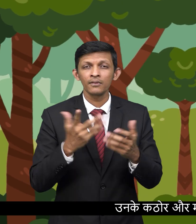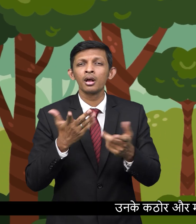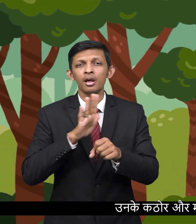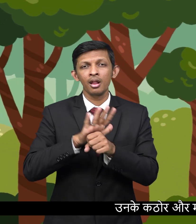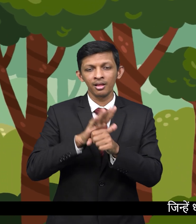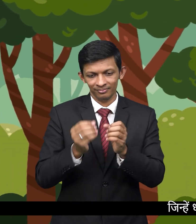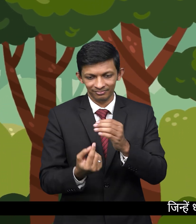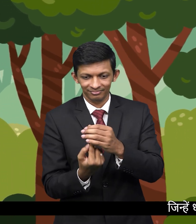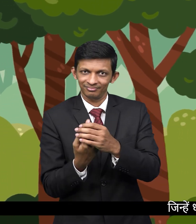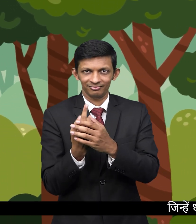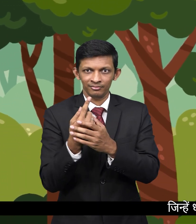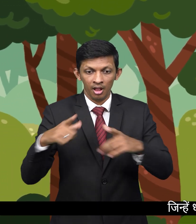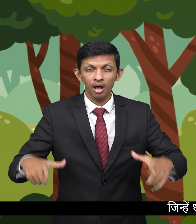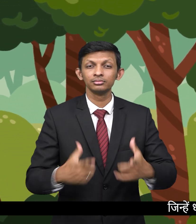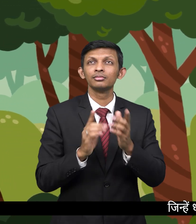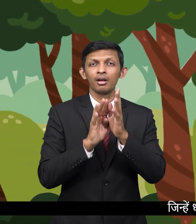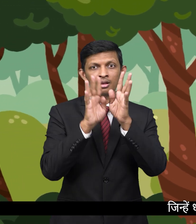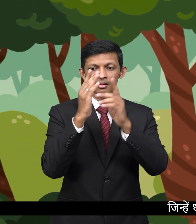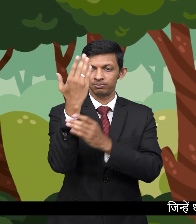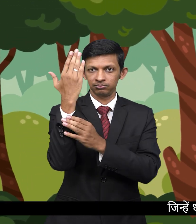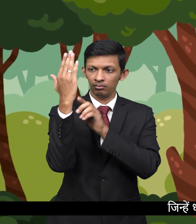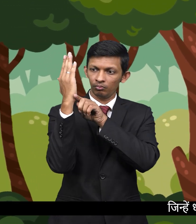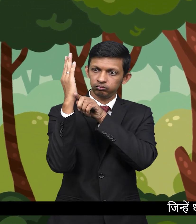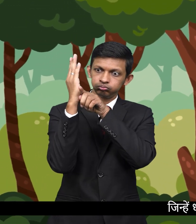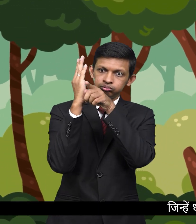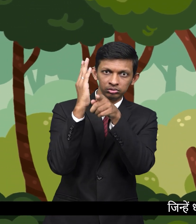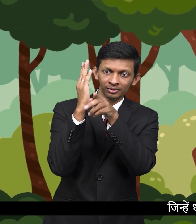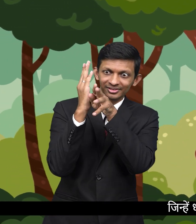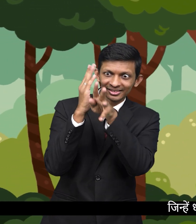तने होते हैं, जिन्हें धड़ कहते हैं।